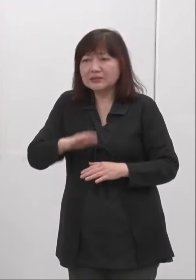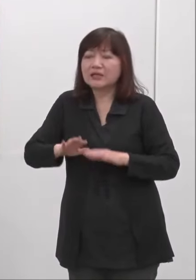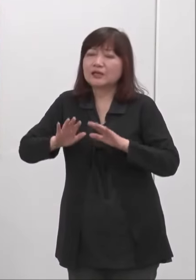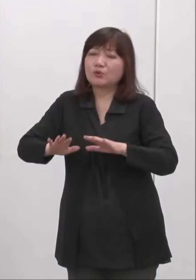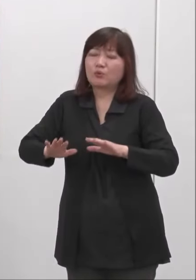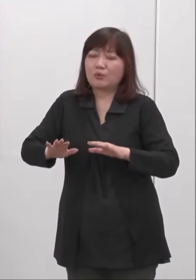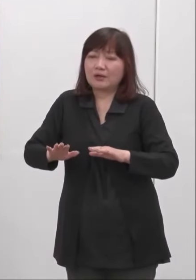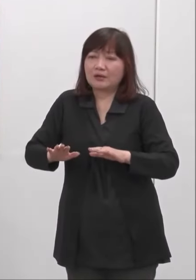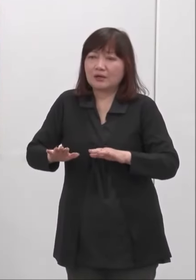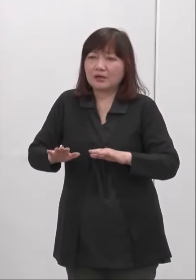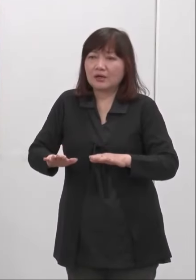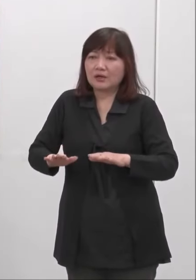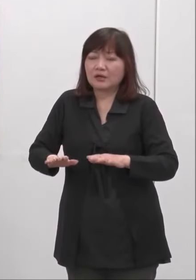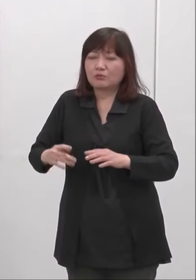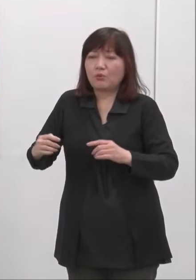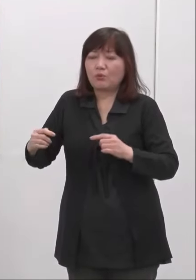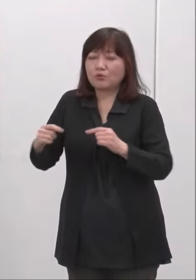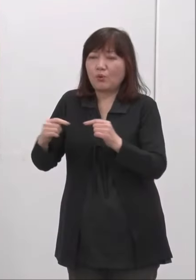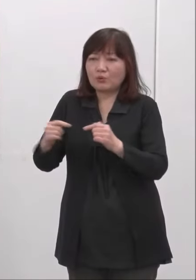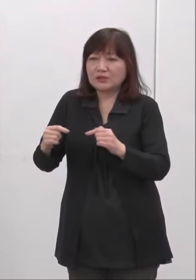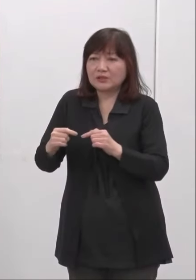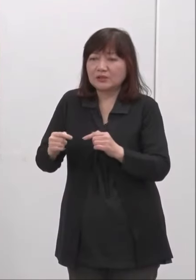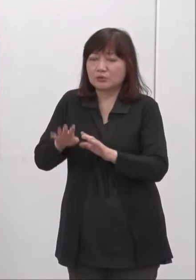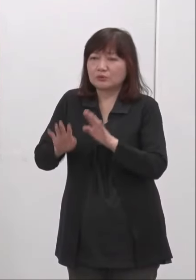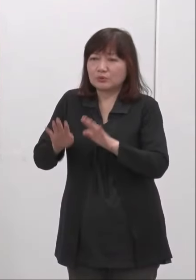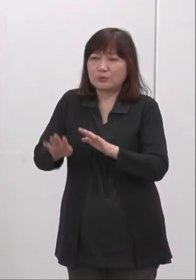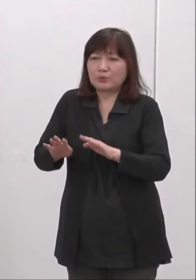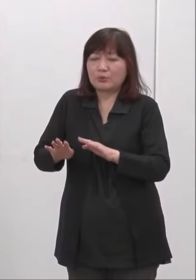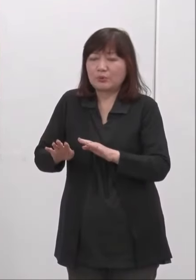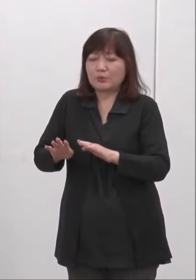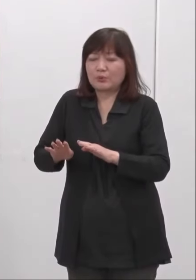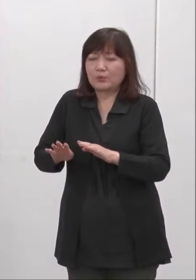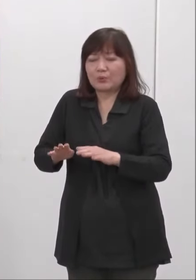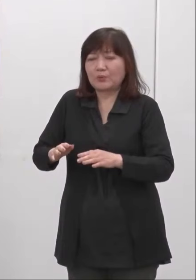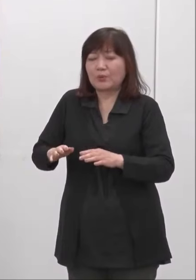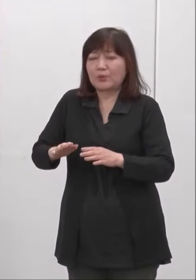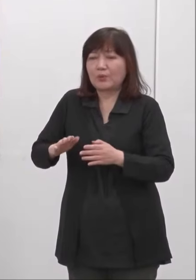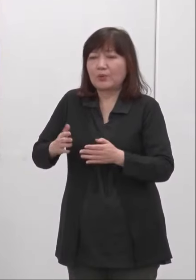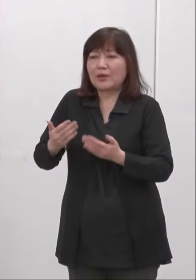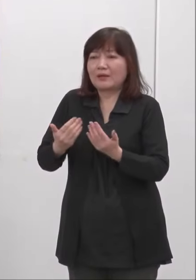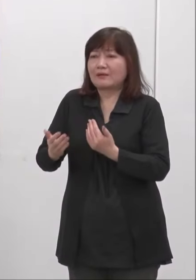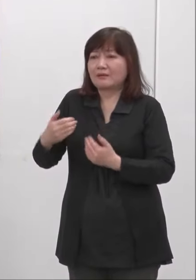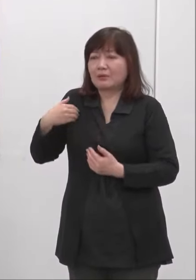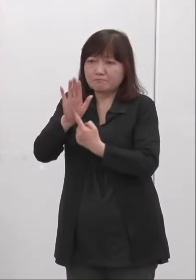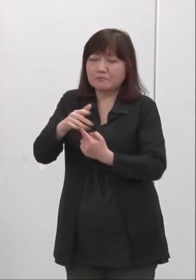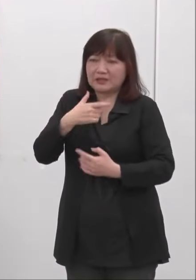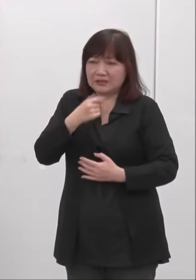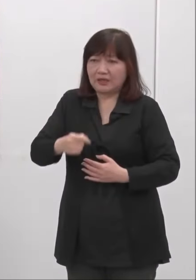点の協議状況が定かではないので念のため確認してください。はい、